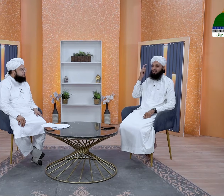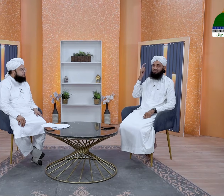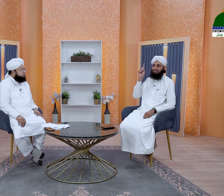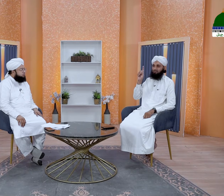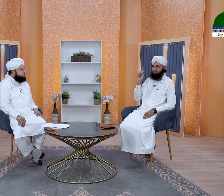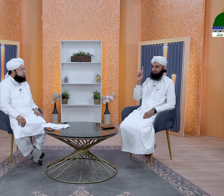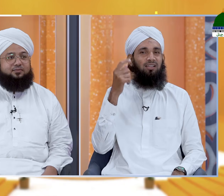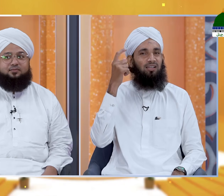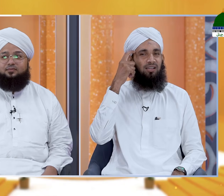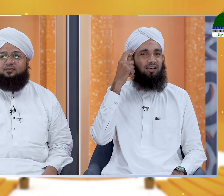دیکھیں.